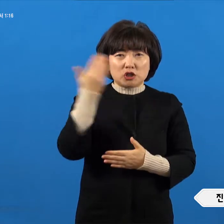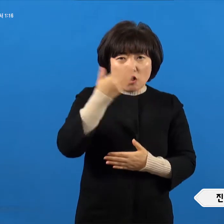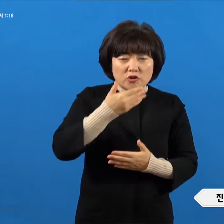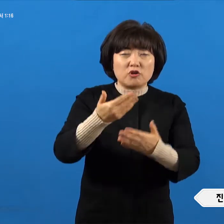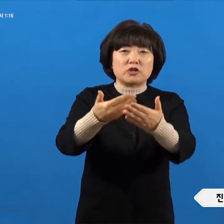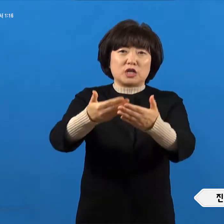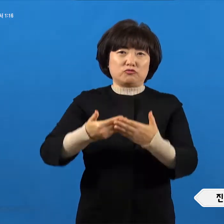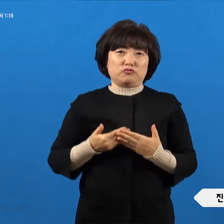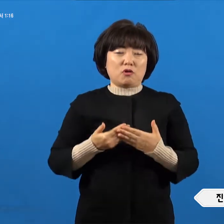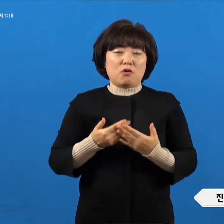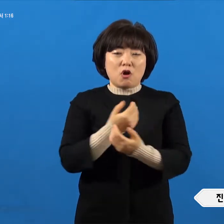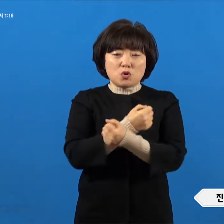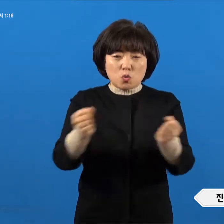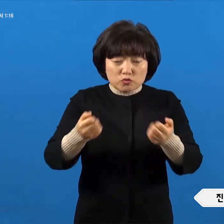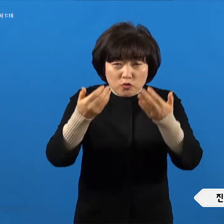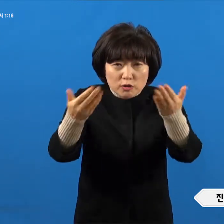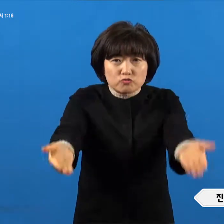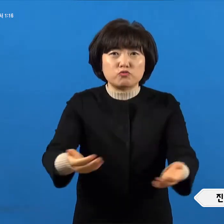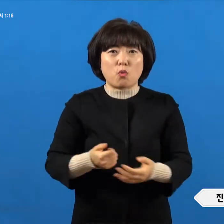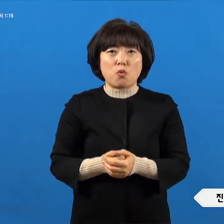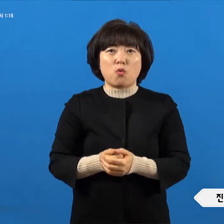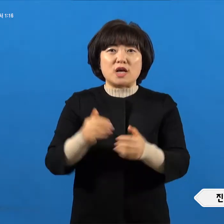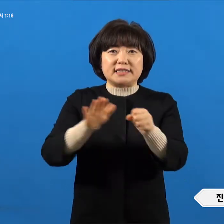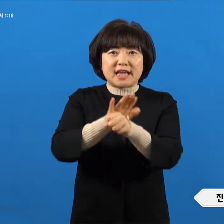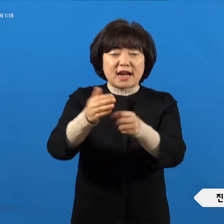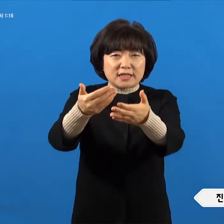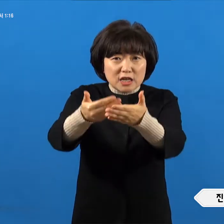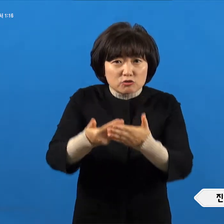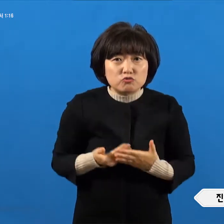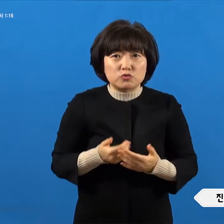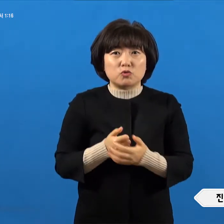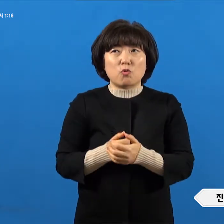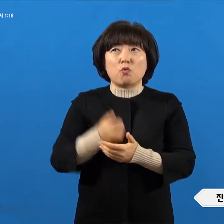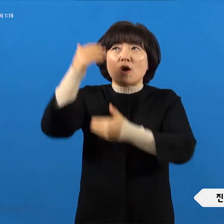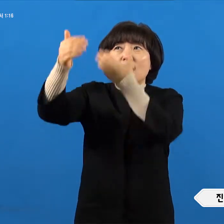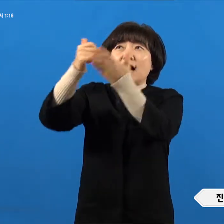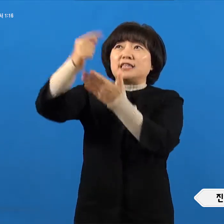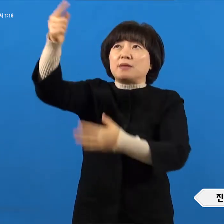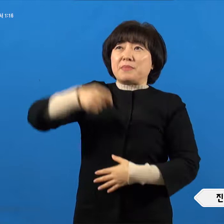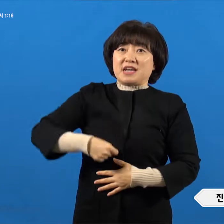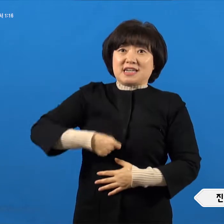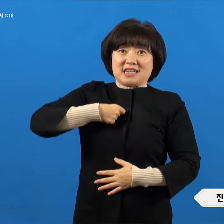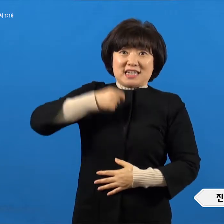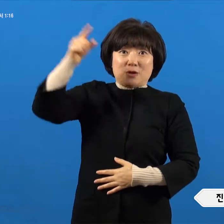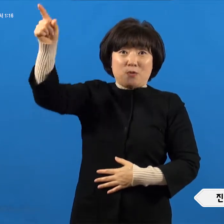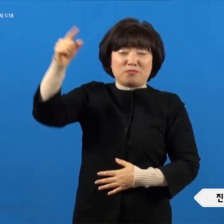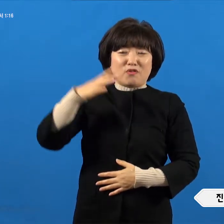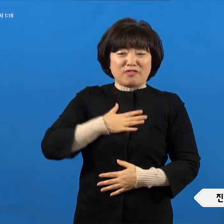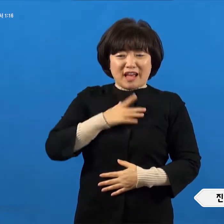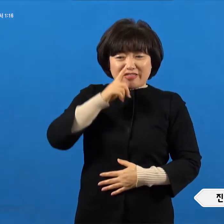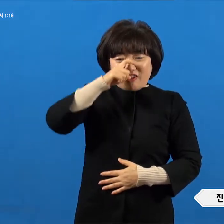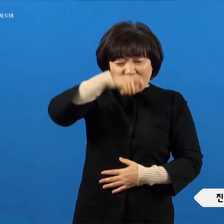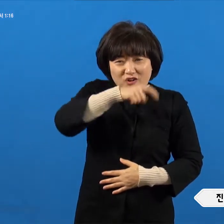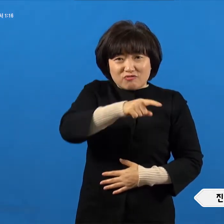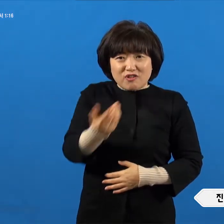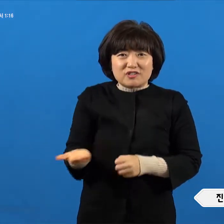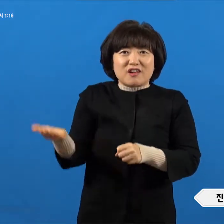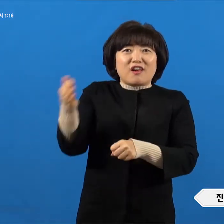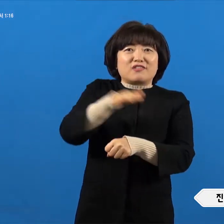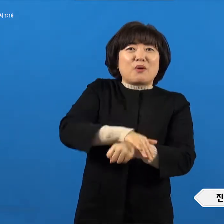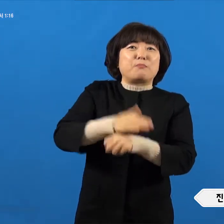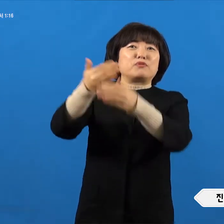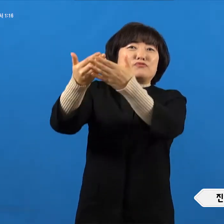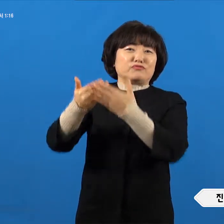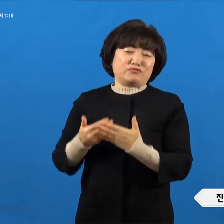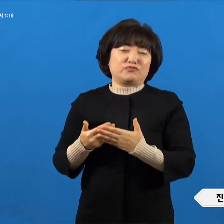하십니다. 사랑하게 하십니다. 하나님의 의로우심으로 우리의 연약한 걸 덮으십니다. 삶을 변화시키는 믿음의